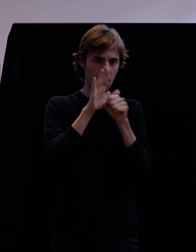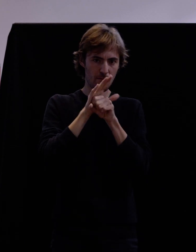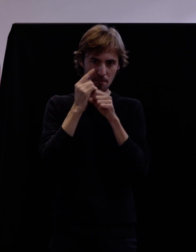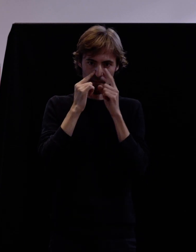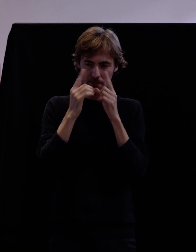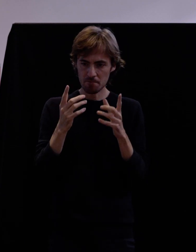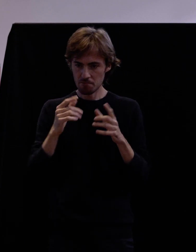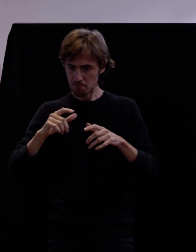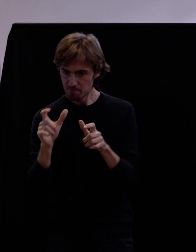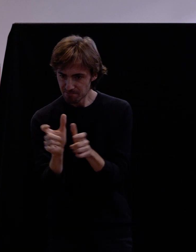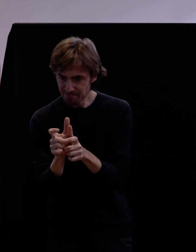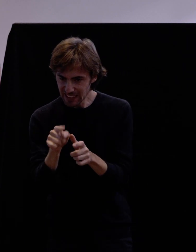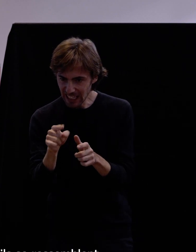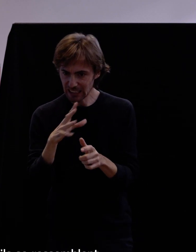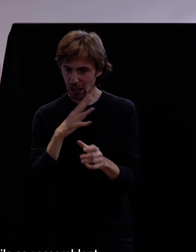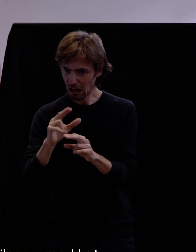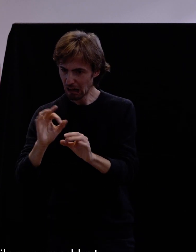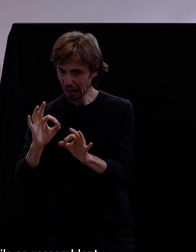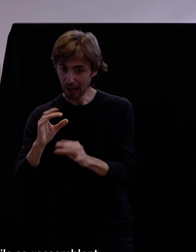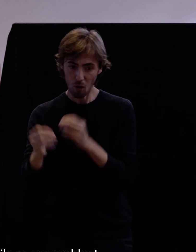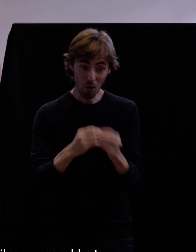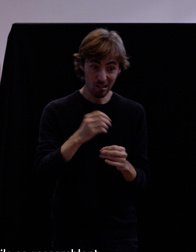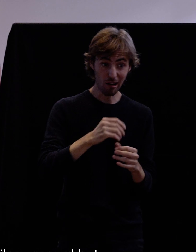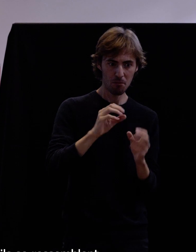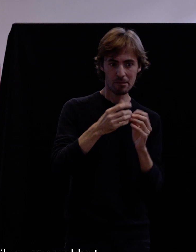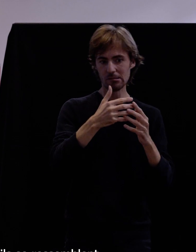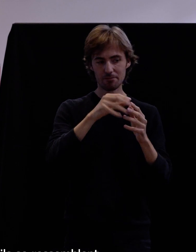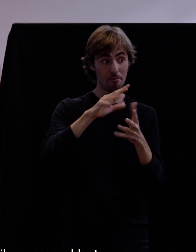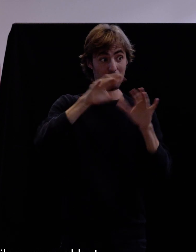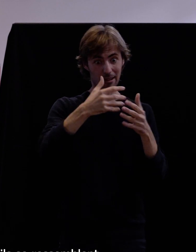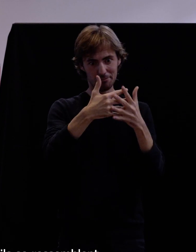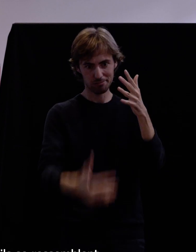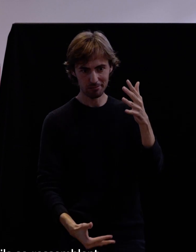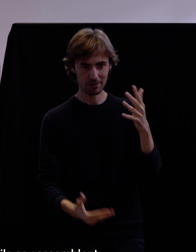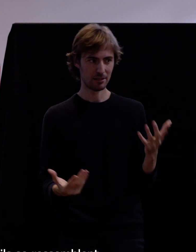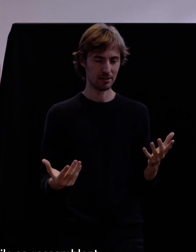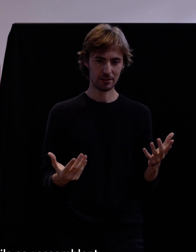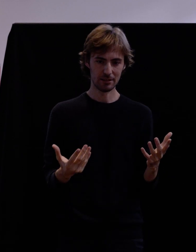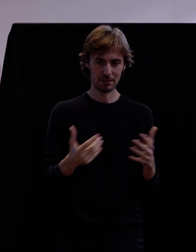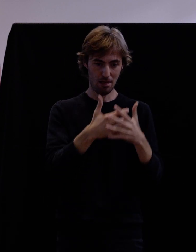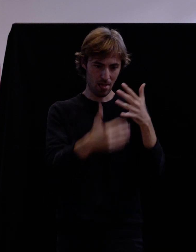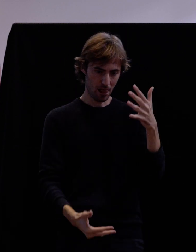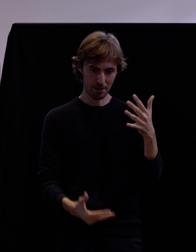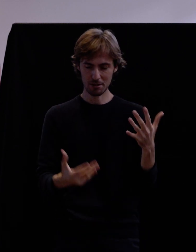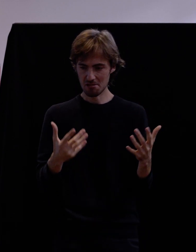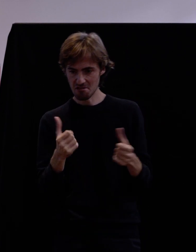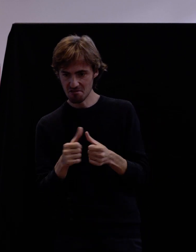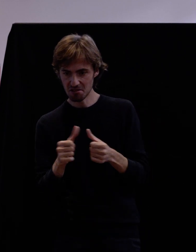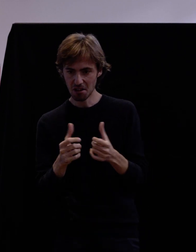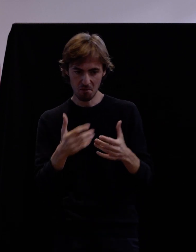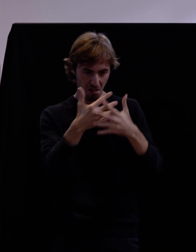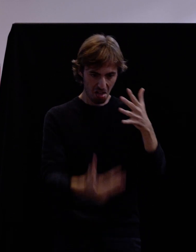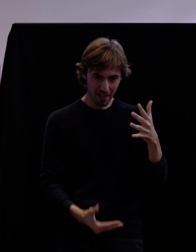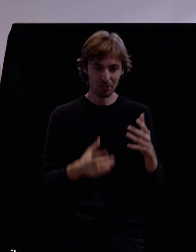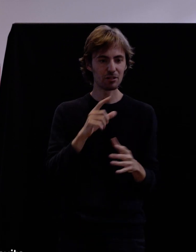rien, soit ils ont plein de choses, et ce plein de choses, ils se ressemblent un peu dans leur plein de choses. Donc il a décrit ça